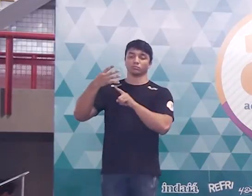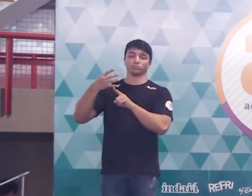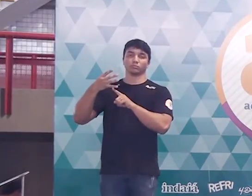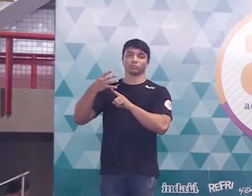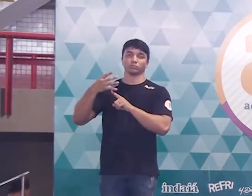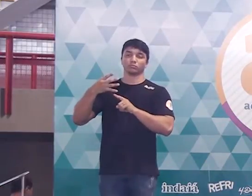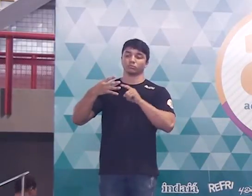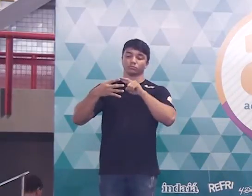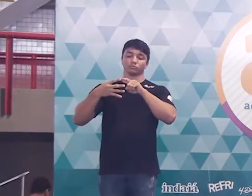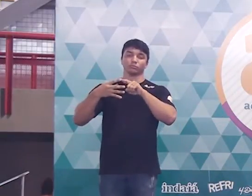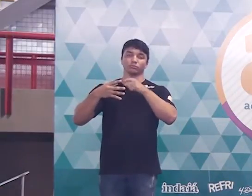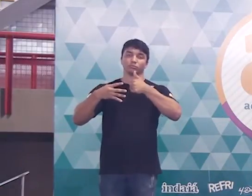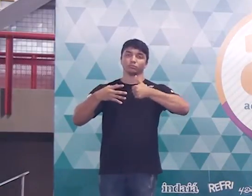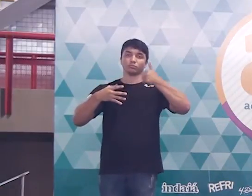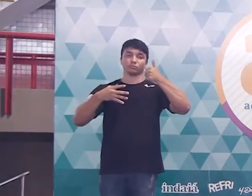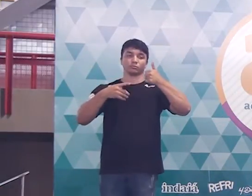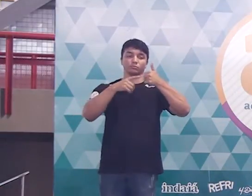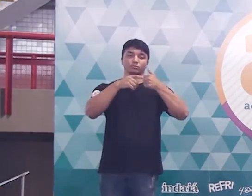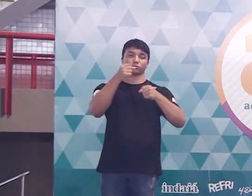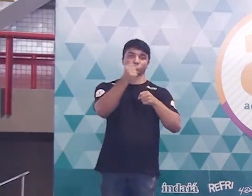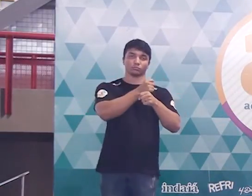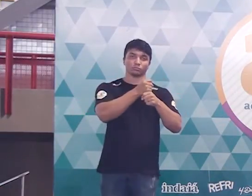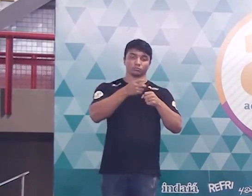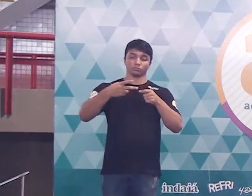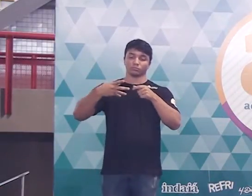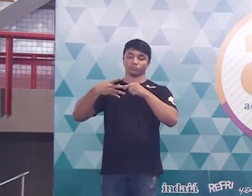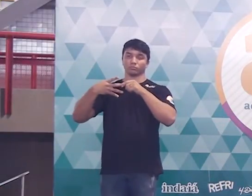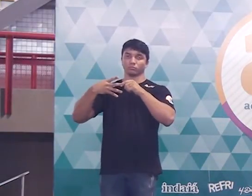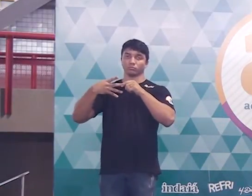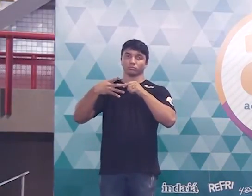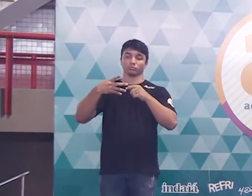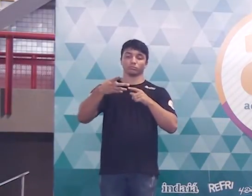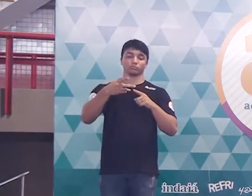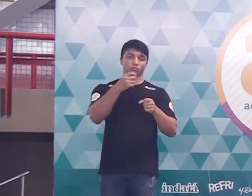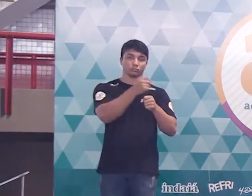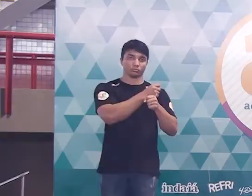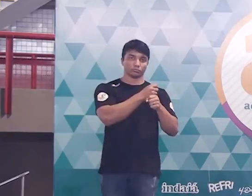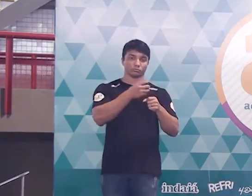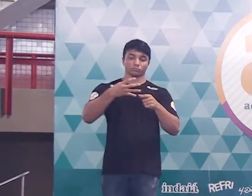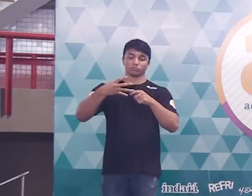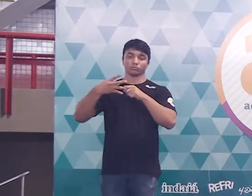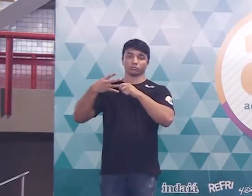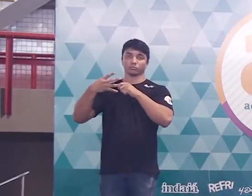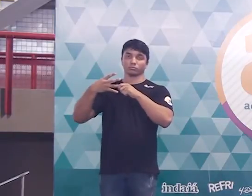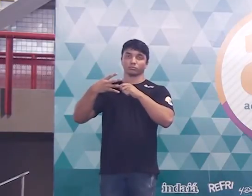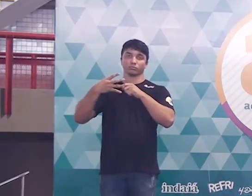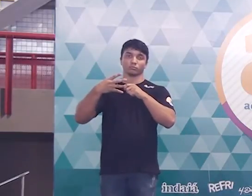itens. Primeiro item, falso. Segundo item, falso.